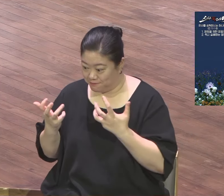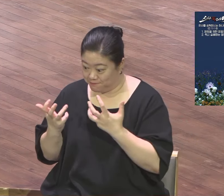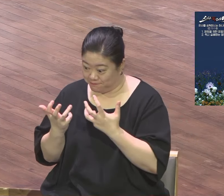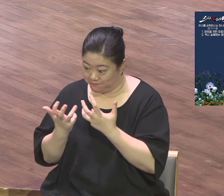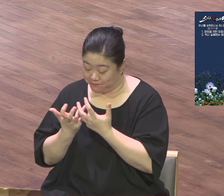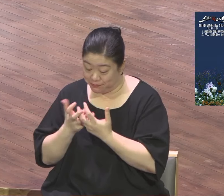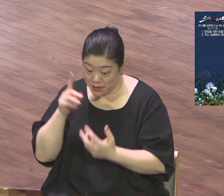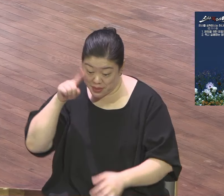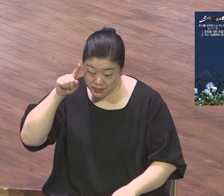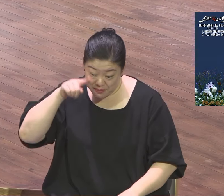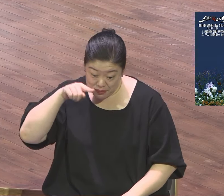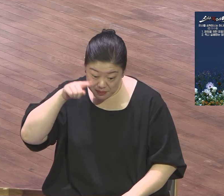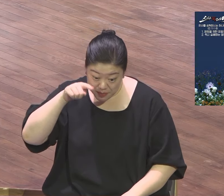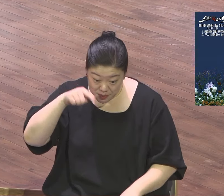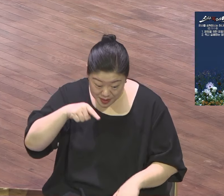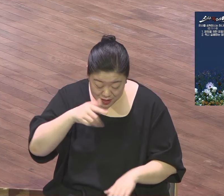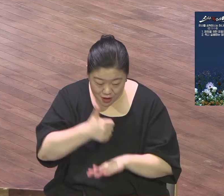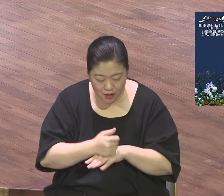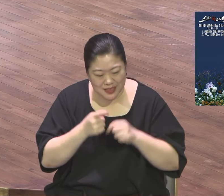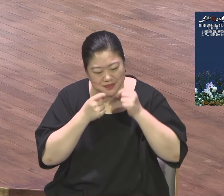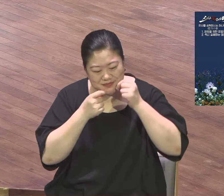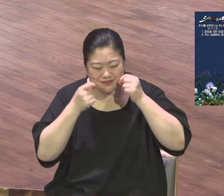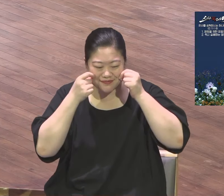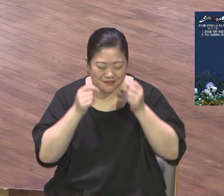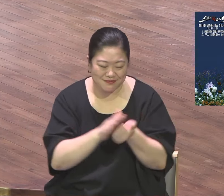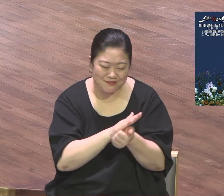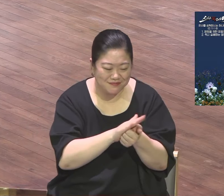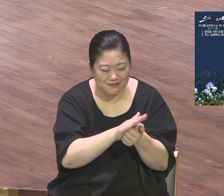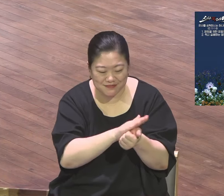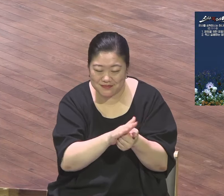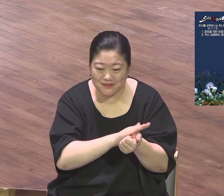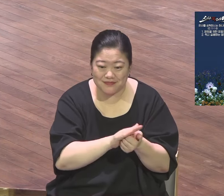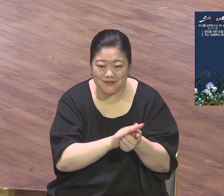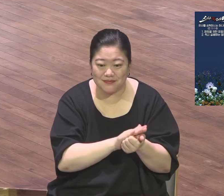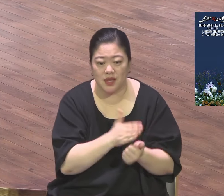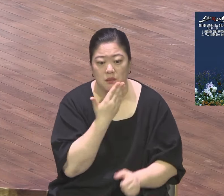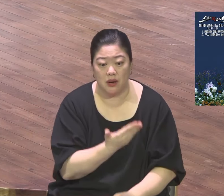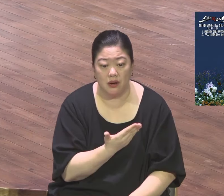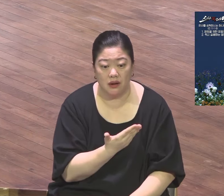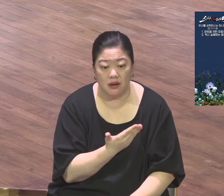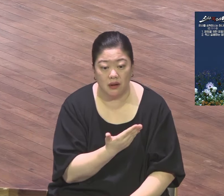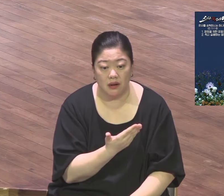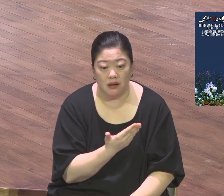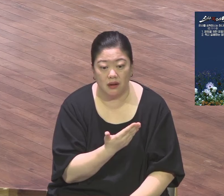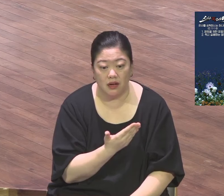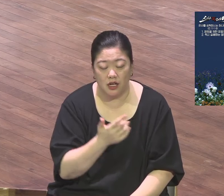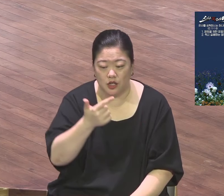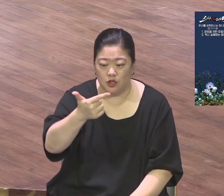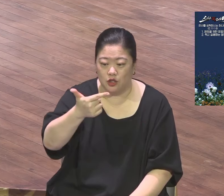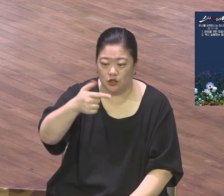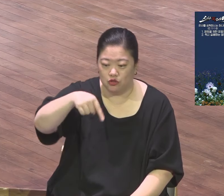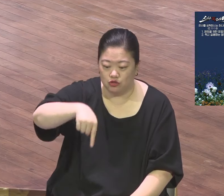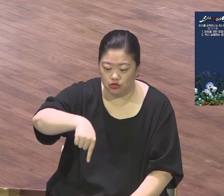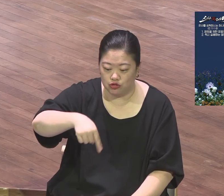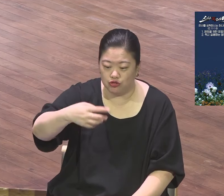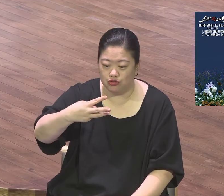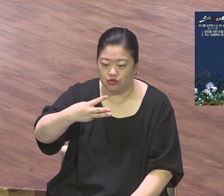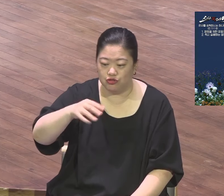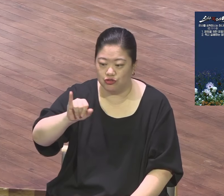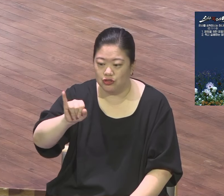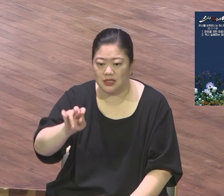믿어질수록 누림의 삶이 돼요. 삶이 누려집니다. 뭘 맡겨 누려. 누려.